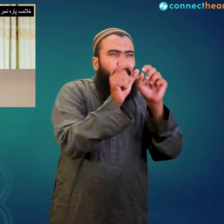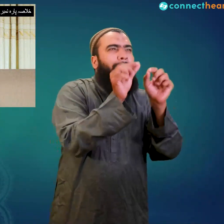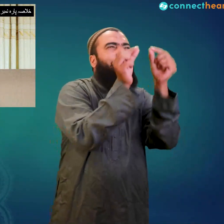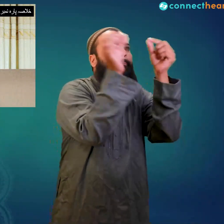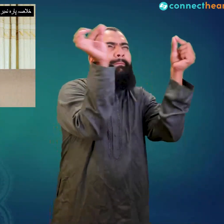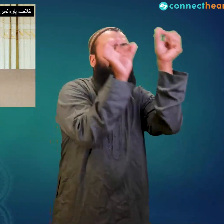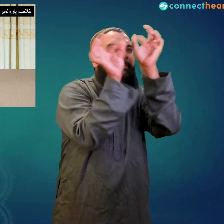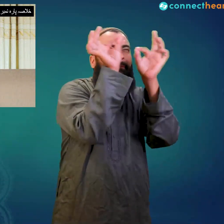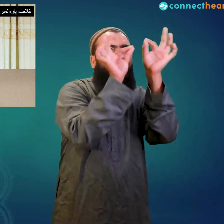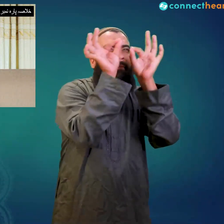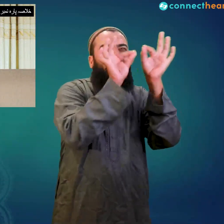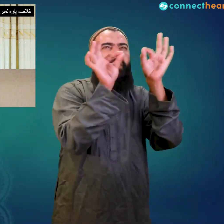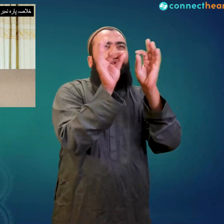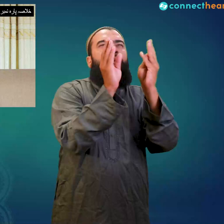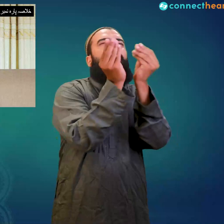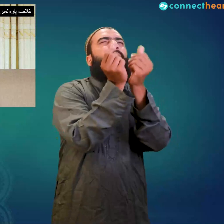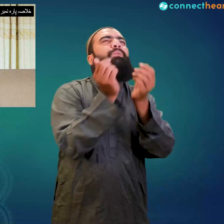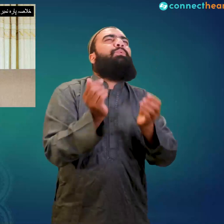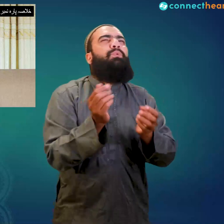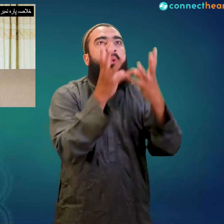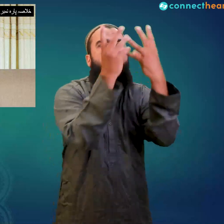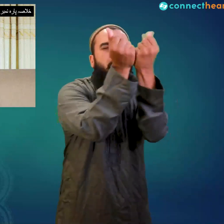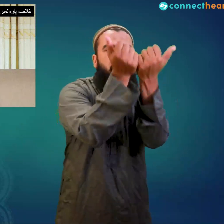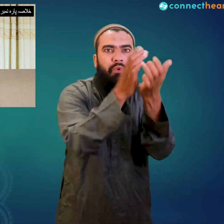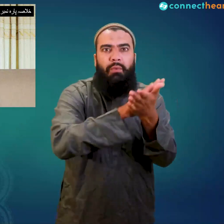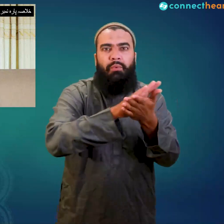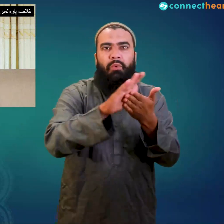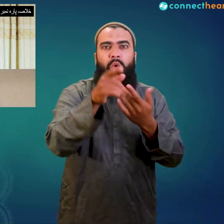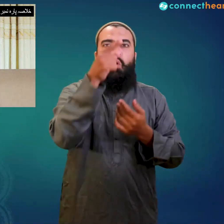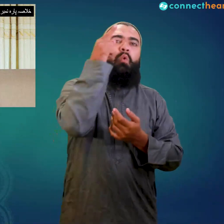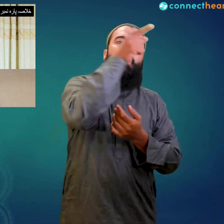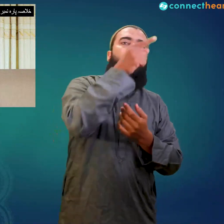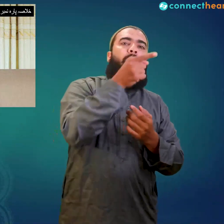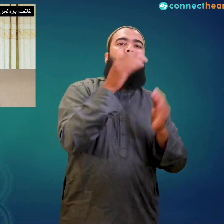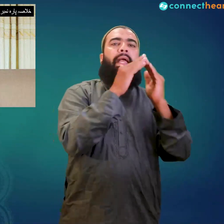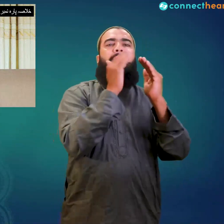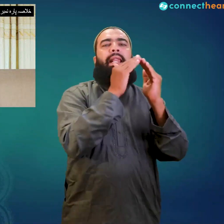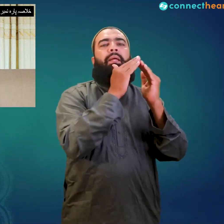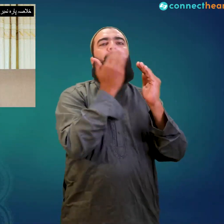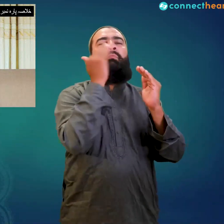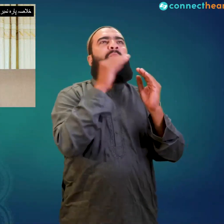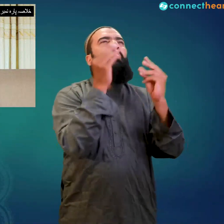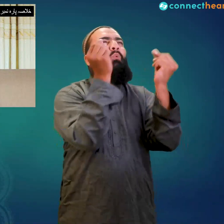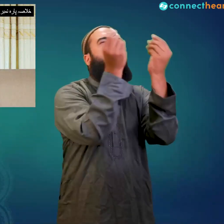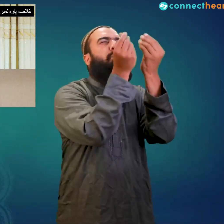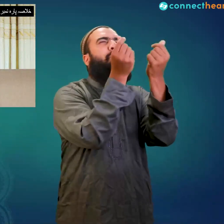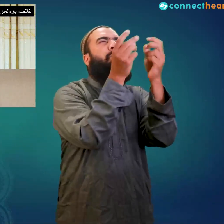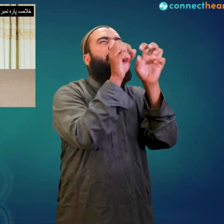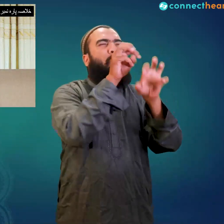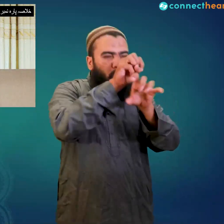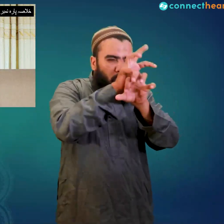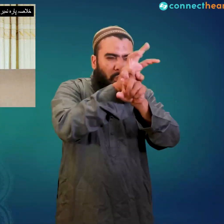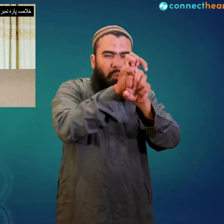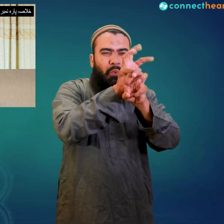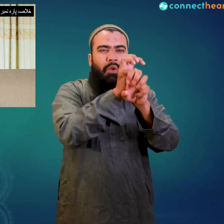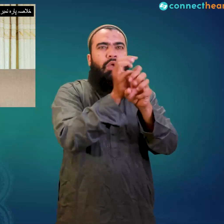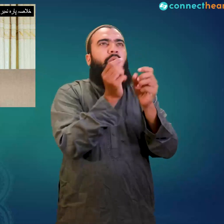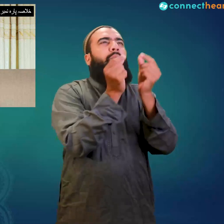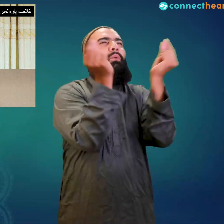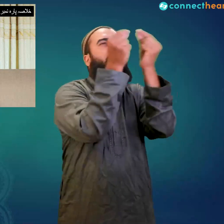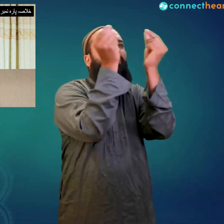کہ غیر اللہ کی عبادت کرنے والے ایسے ہیں جیسے مکڑی کا گھر، اور یہ